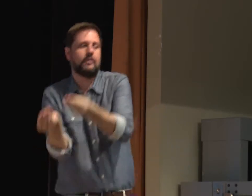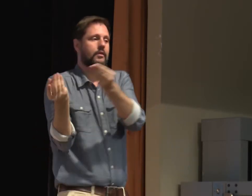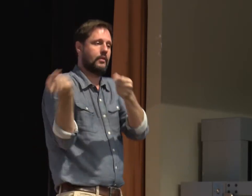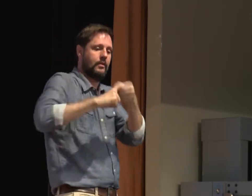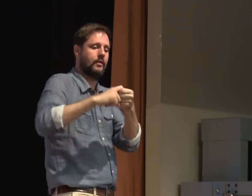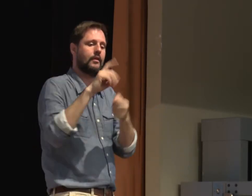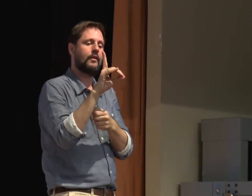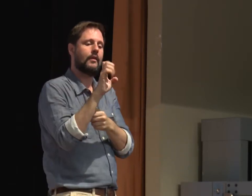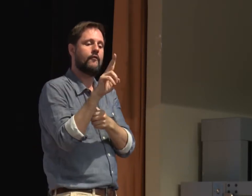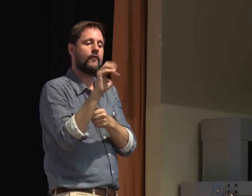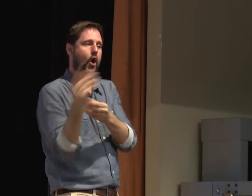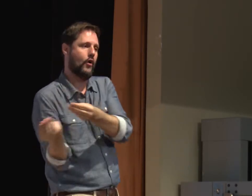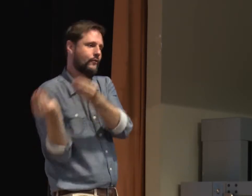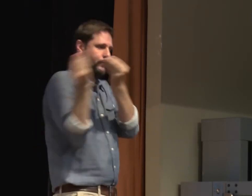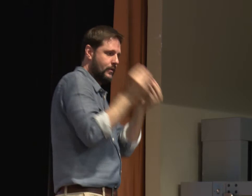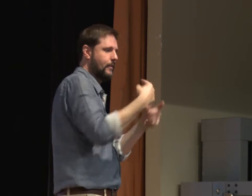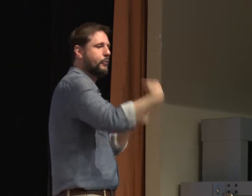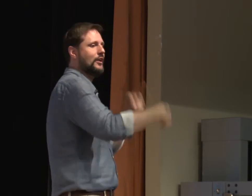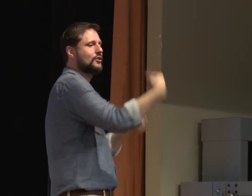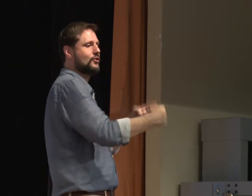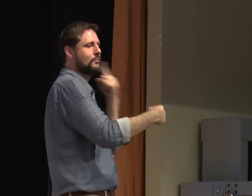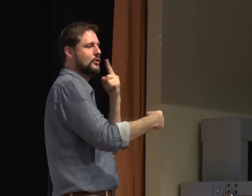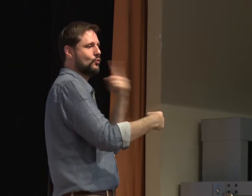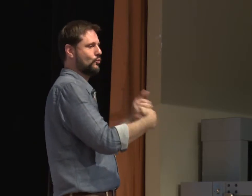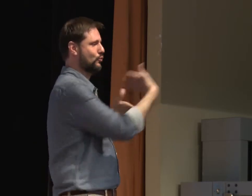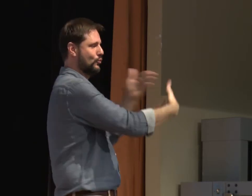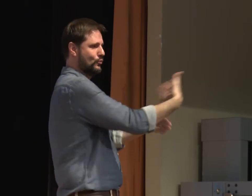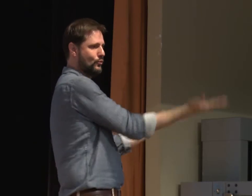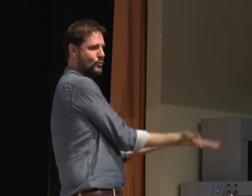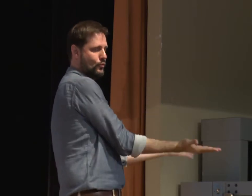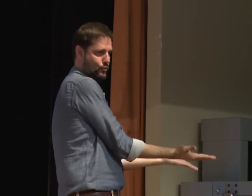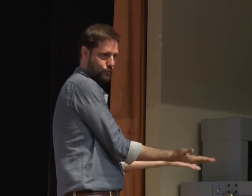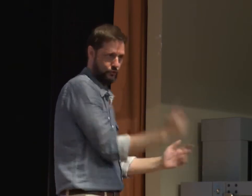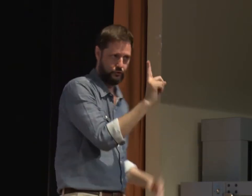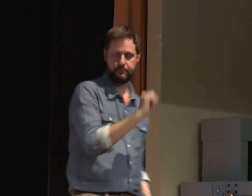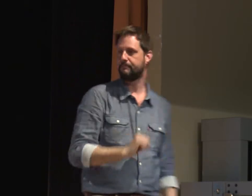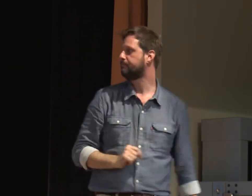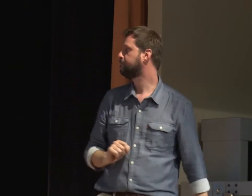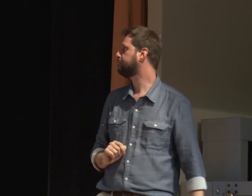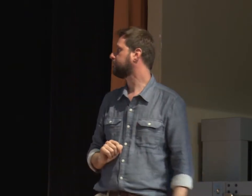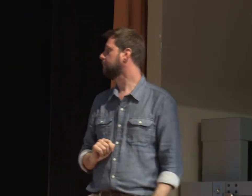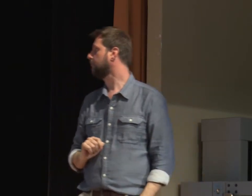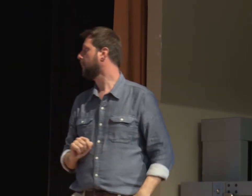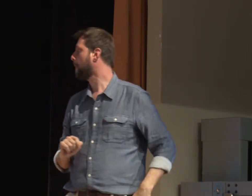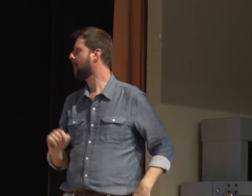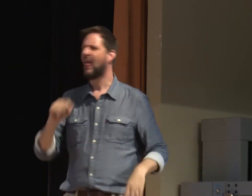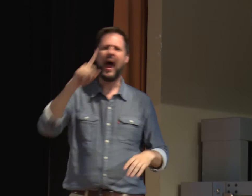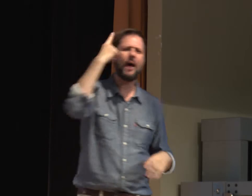a ensinar, esse papel acadêmico, a devolver para esse povo surdo essas discussões. Claro, foram os ouvintes que apoiaram